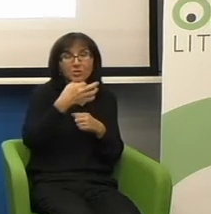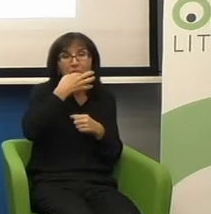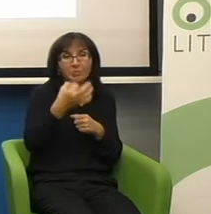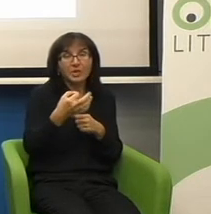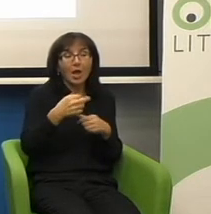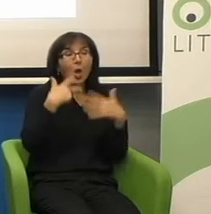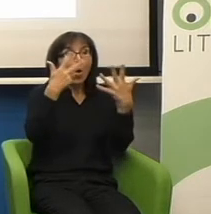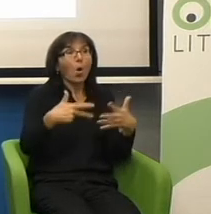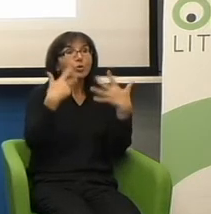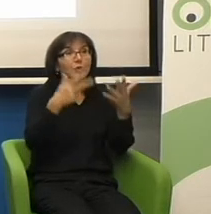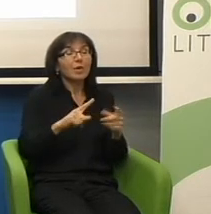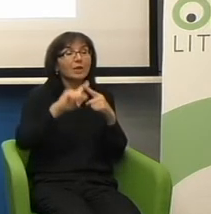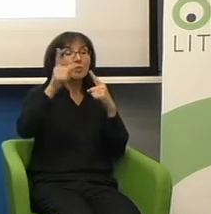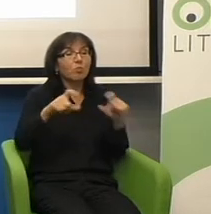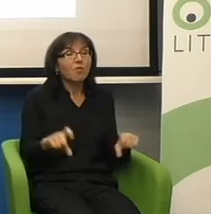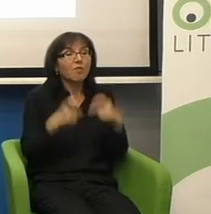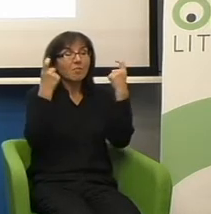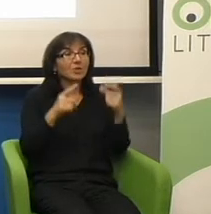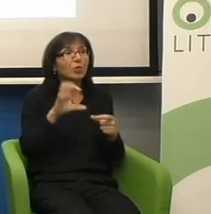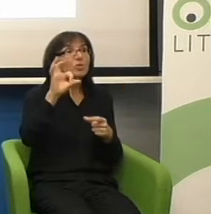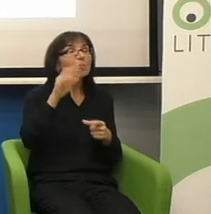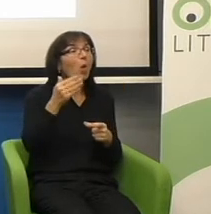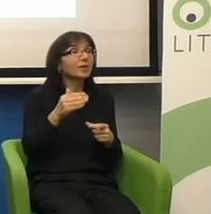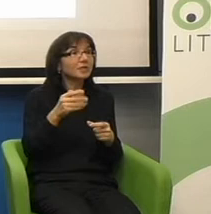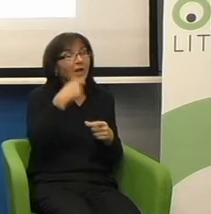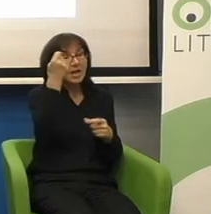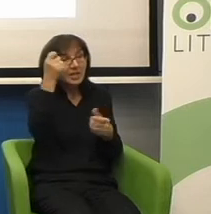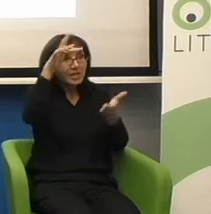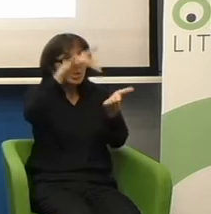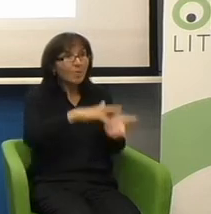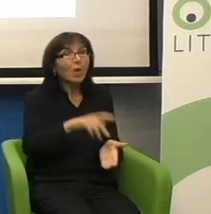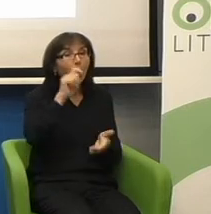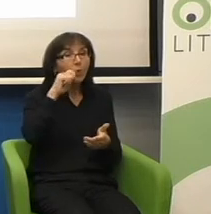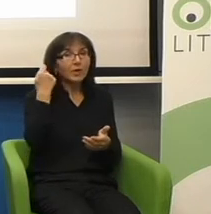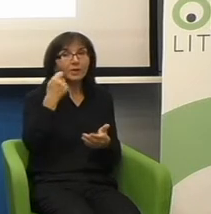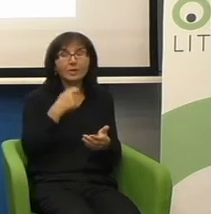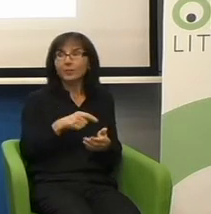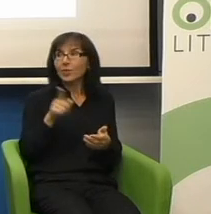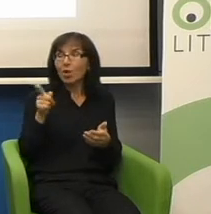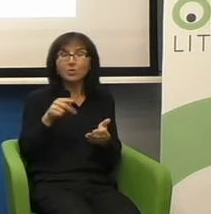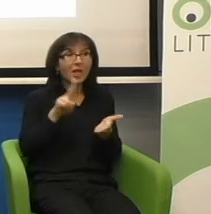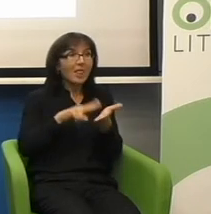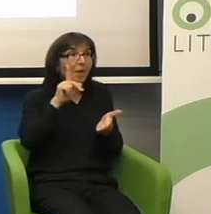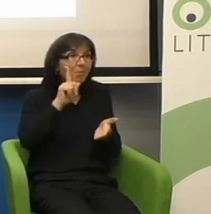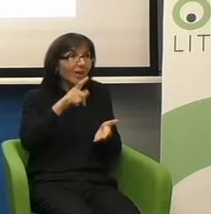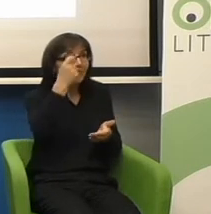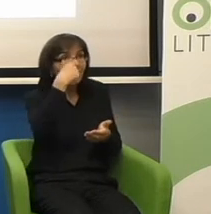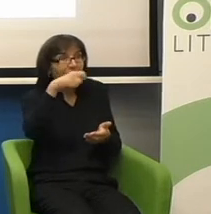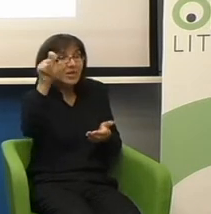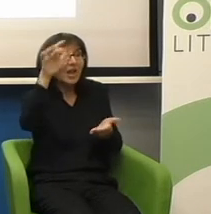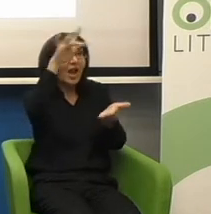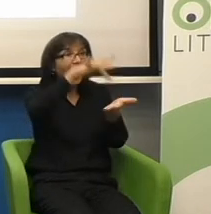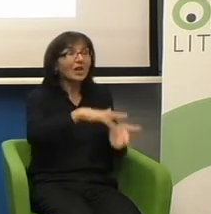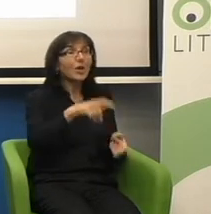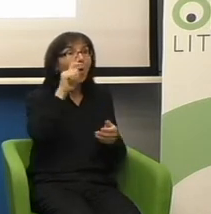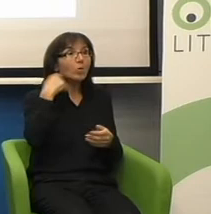8 lat po katastrofie w Smoleńsku jedziemy na Ukrainę. Czyli proszę Państwa, oni naprawdę pojechali na Ukrainę, oni naprawdę